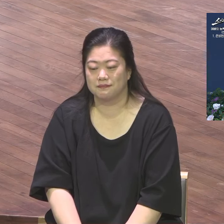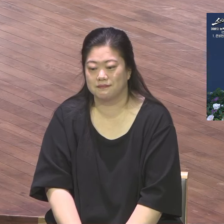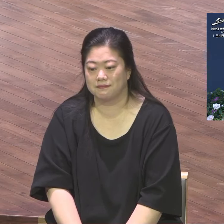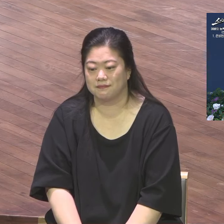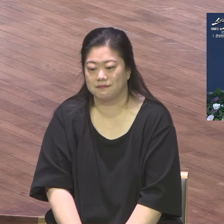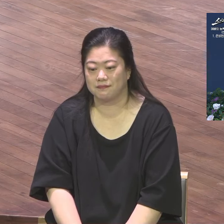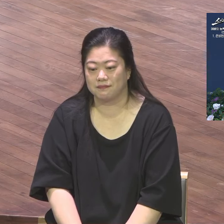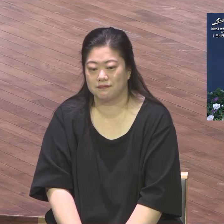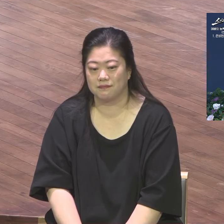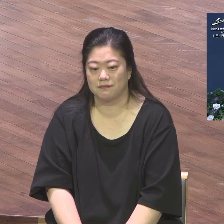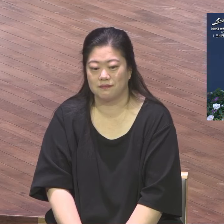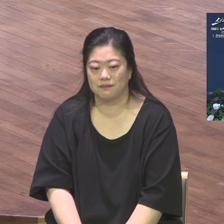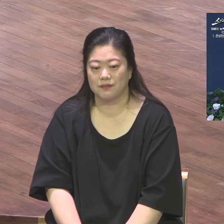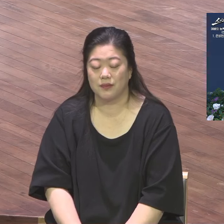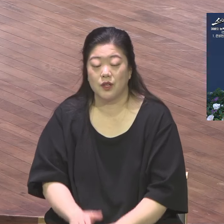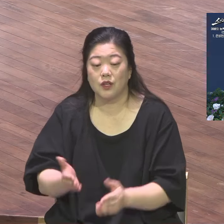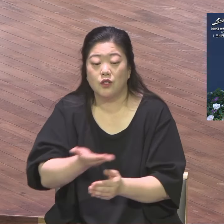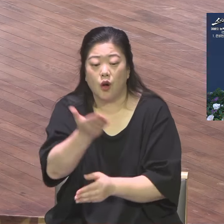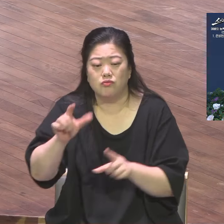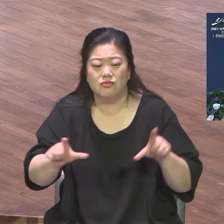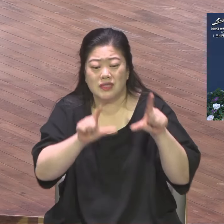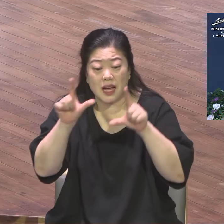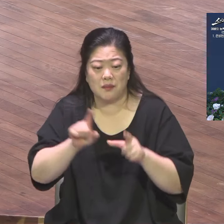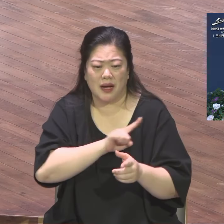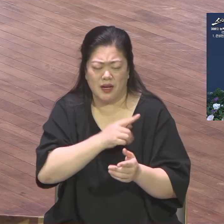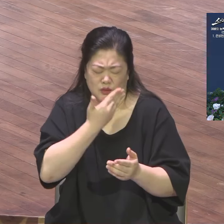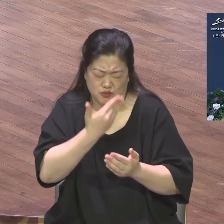인생 최우선순위 예배 성공이에요. 그래서